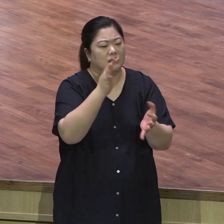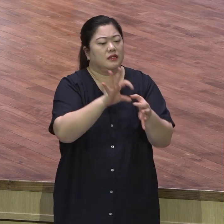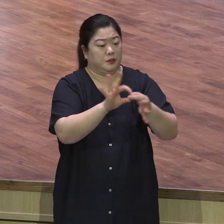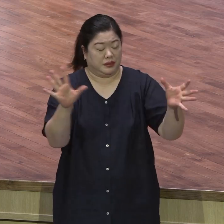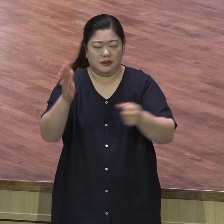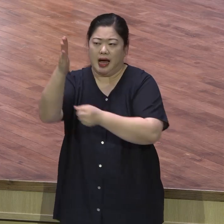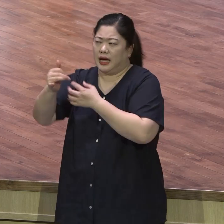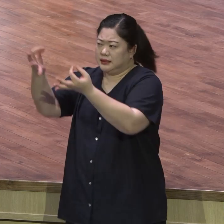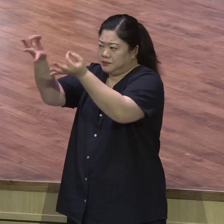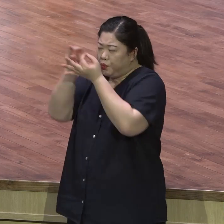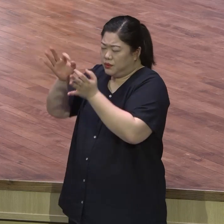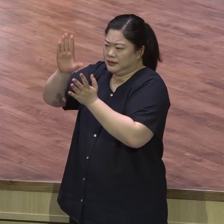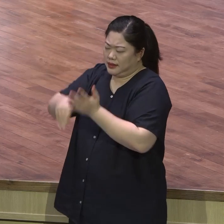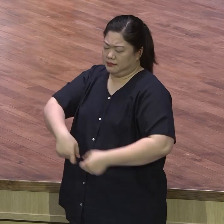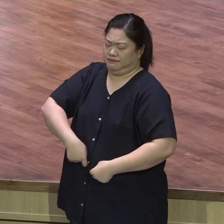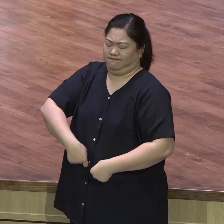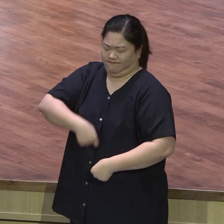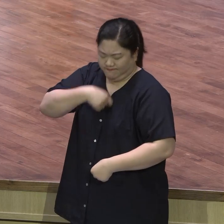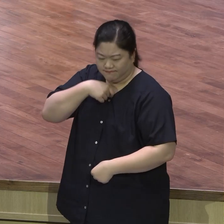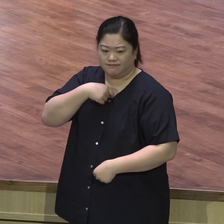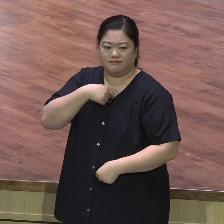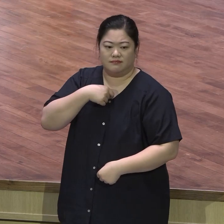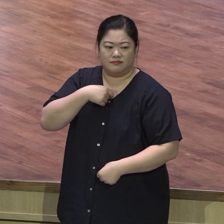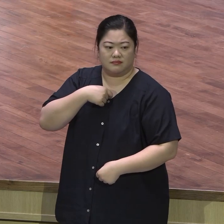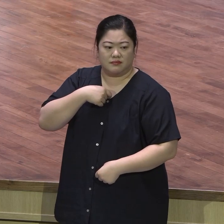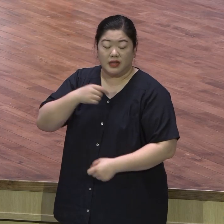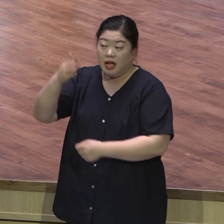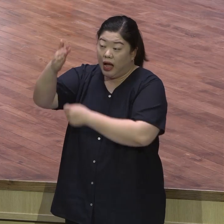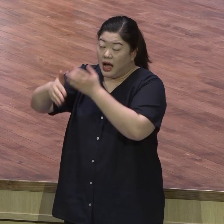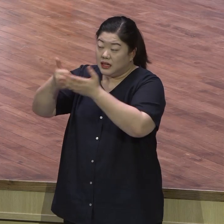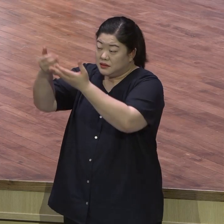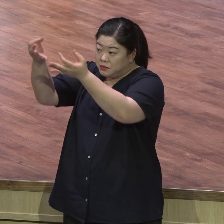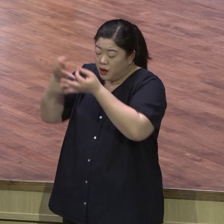질문하고 있어요. 내가 볼 때 믿는 자 보겠느냐?